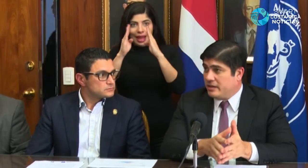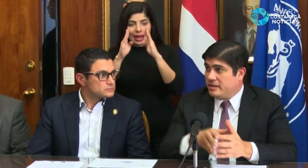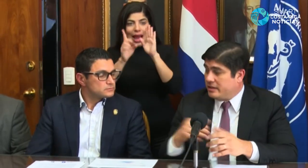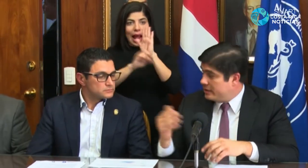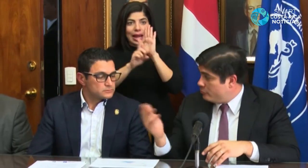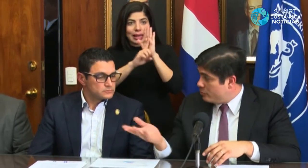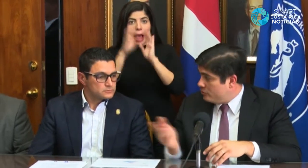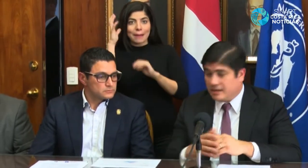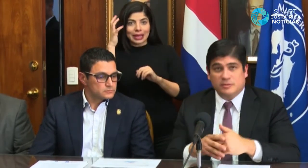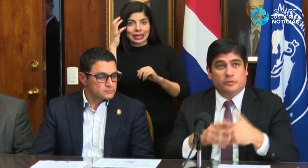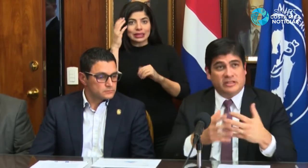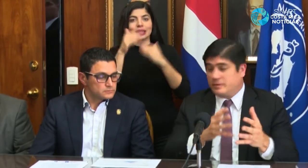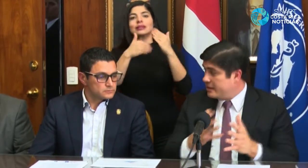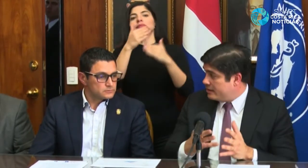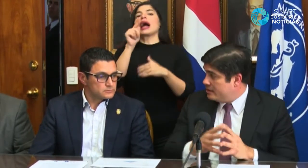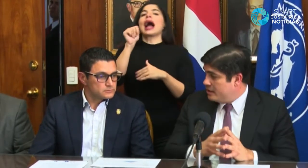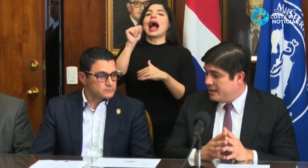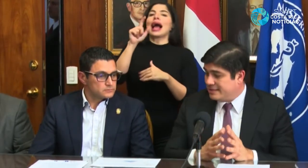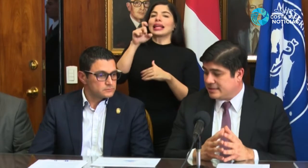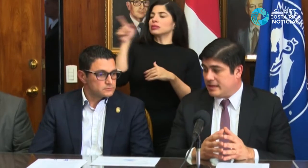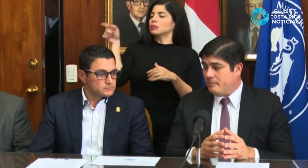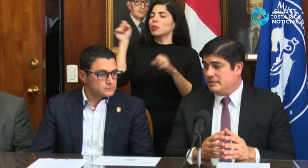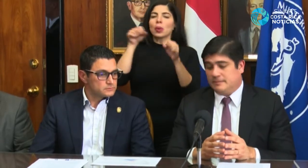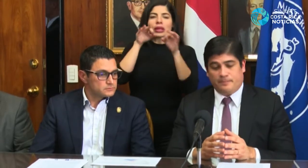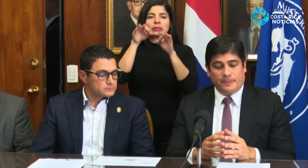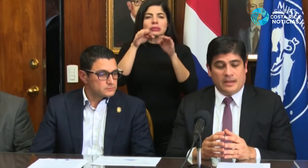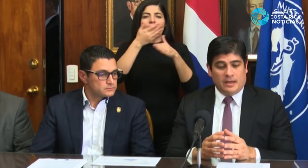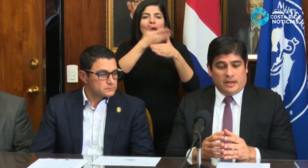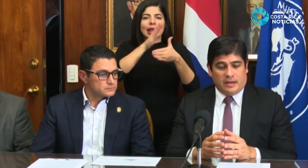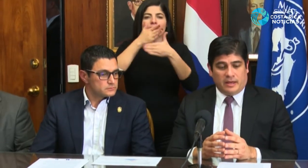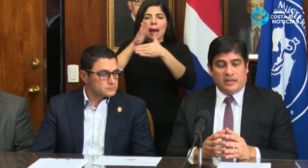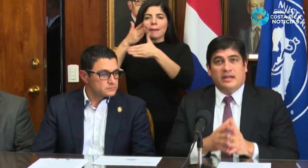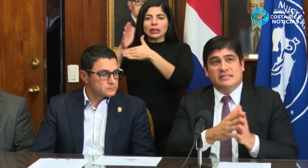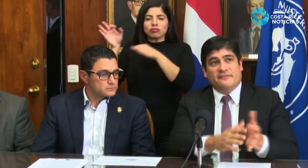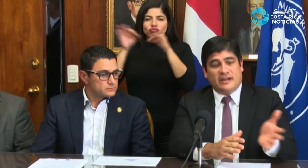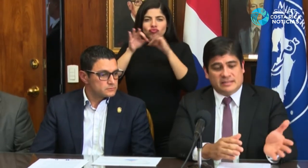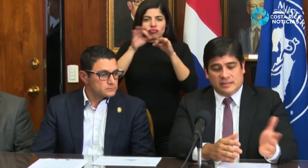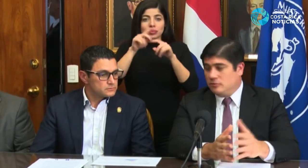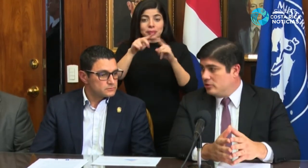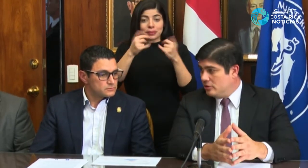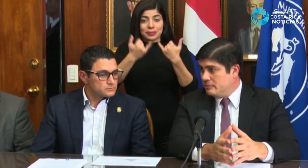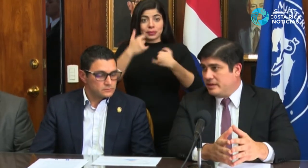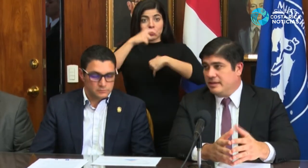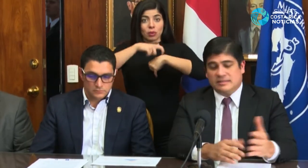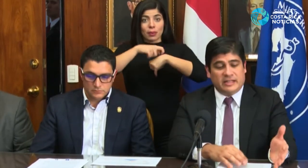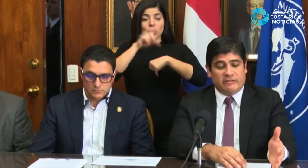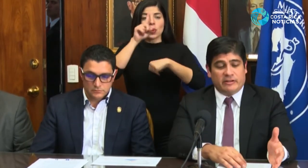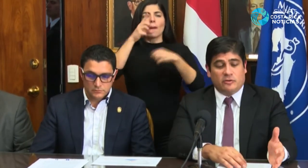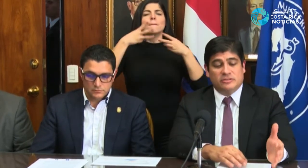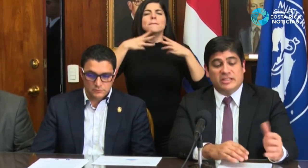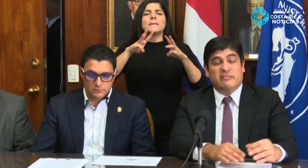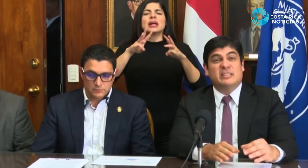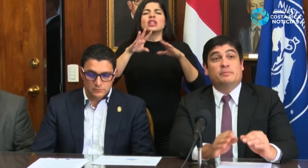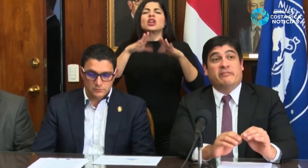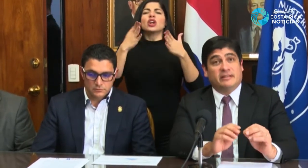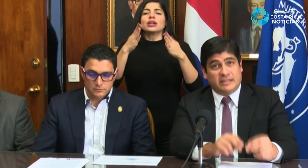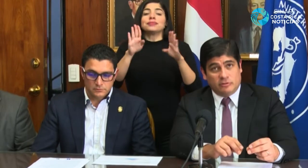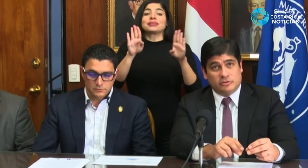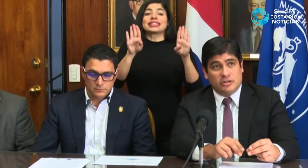alerta amarilla, que luego don Alex podrá explicar esas etapas, y en esta fase una de las medidas tiene que ver con